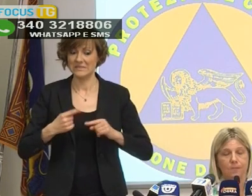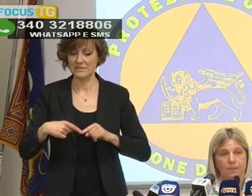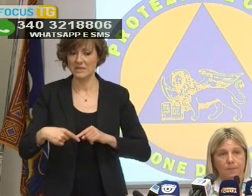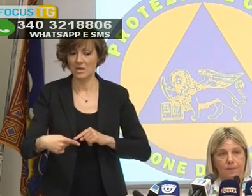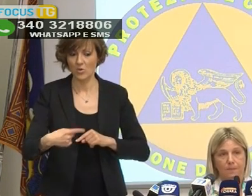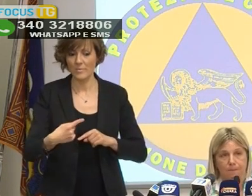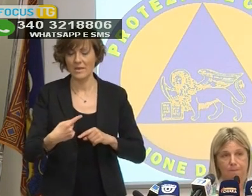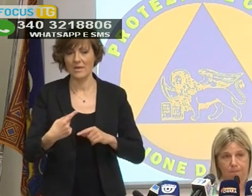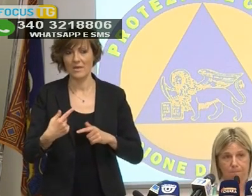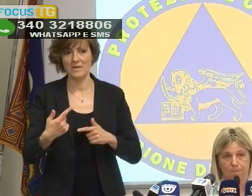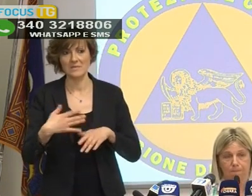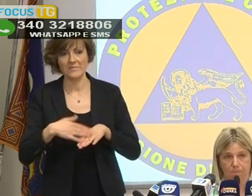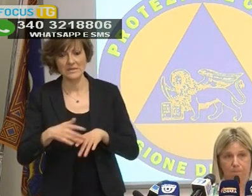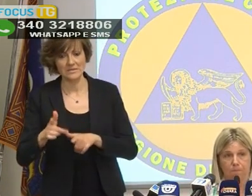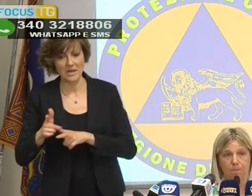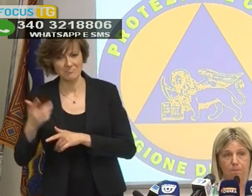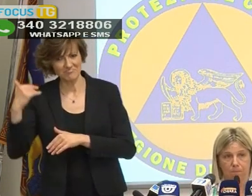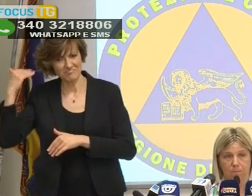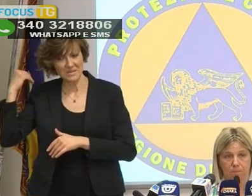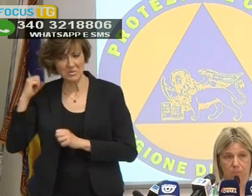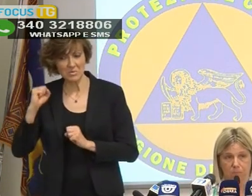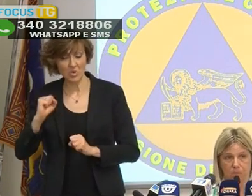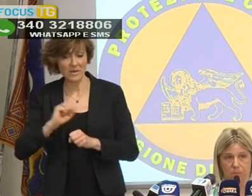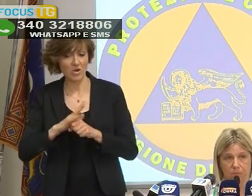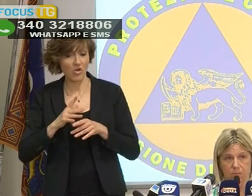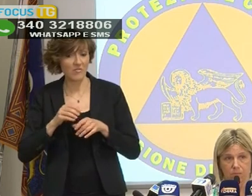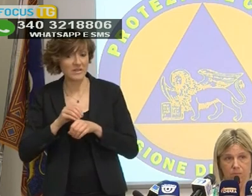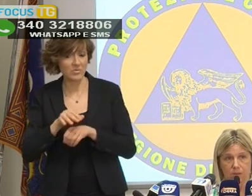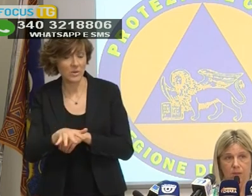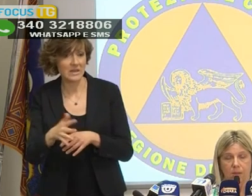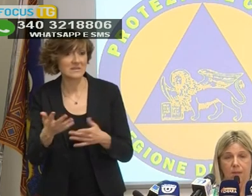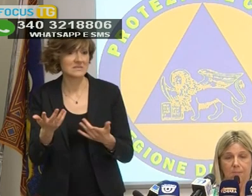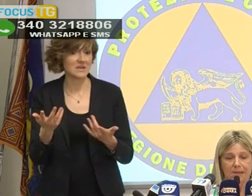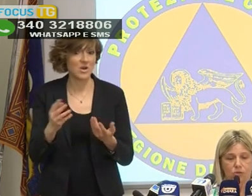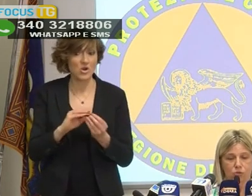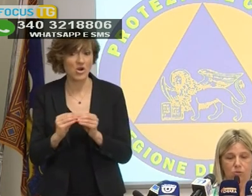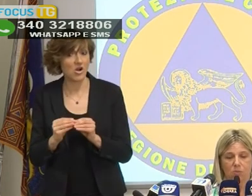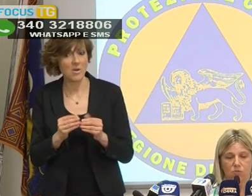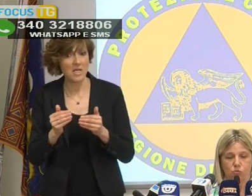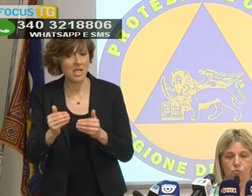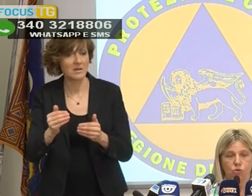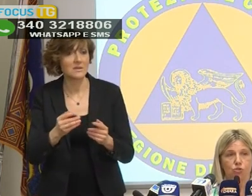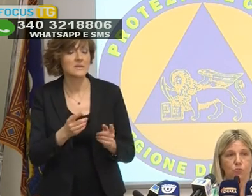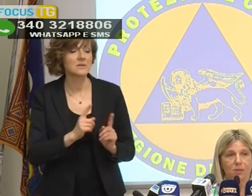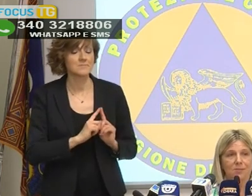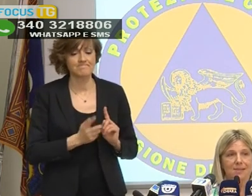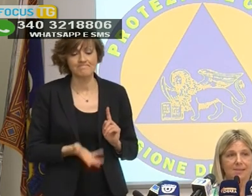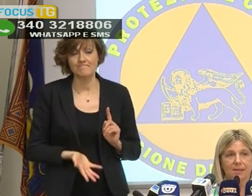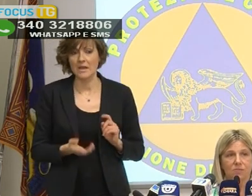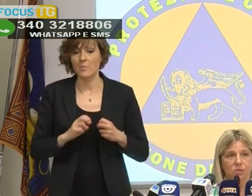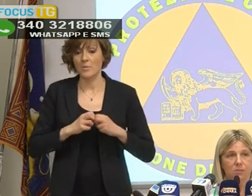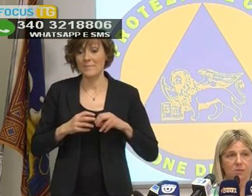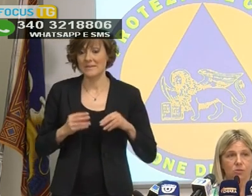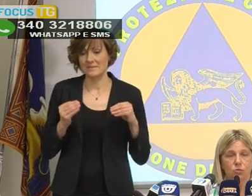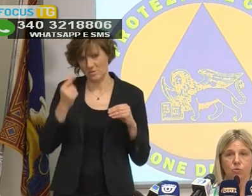e prestazioni rimaste indietro, mi può fare un punto di come siamo messe? Ma lì allora noi abbiamo avuto un grosso problema